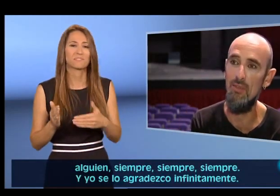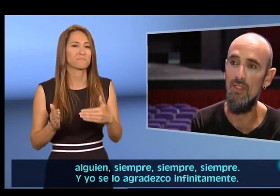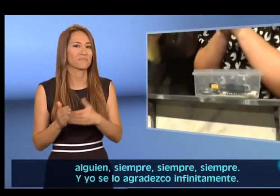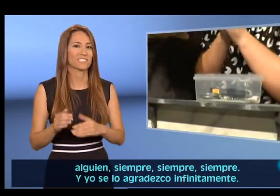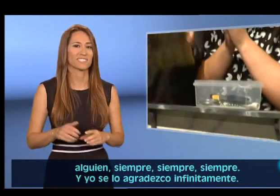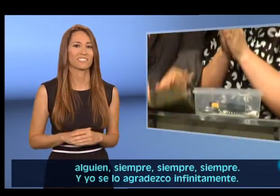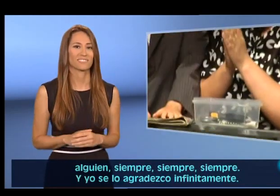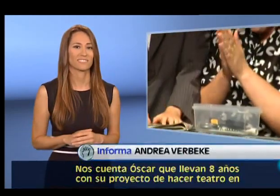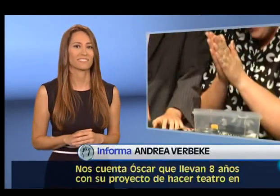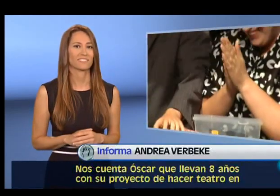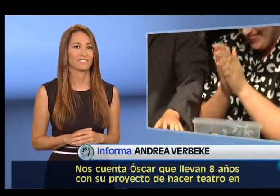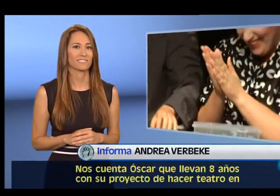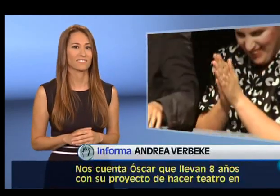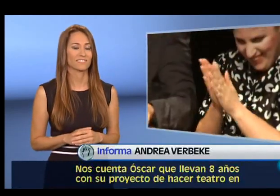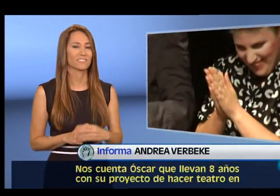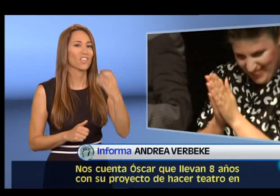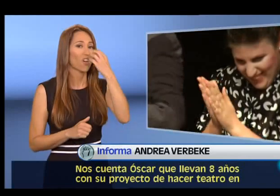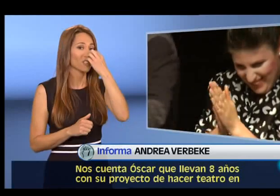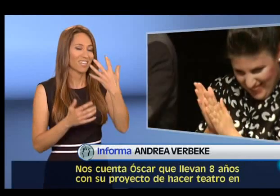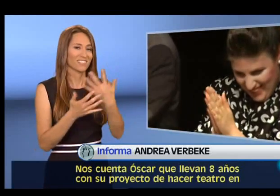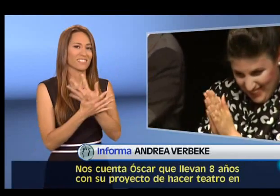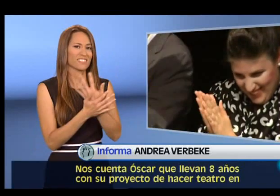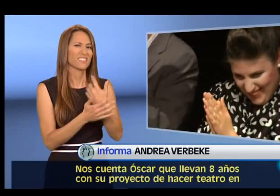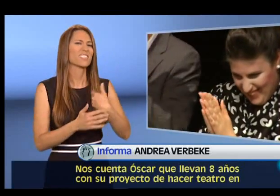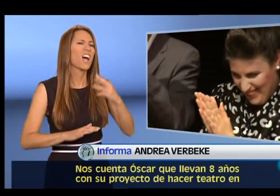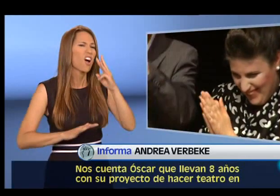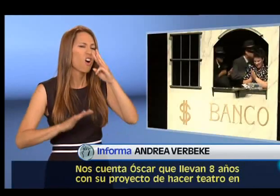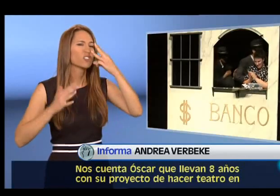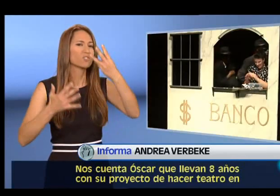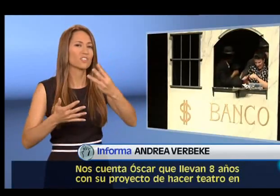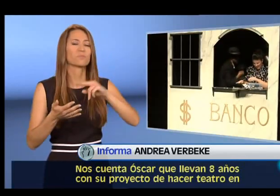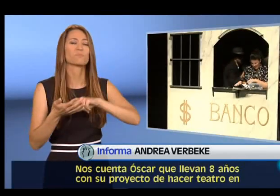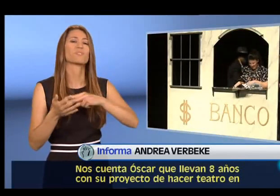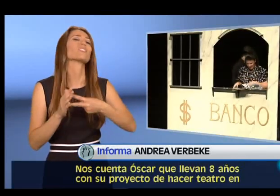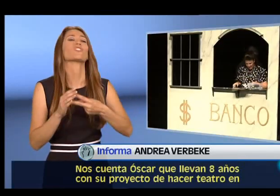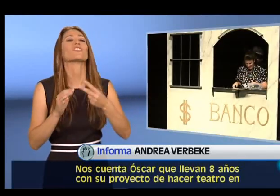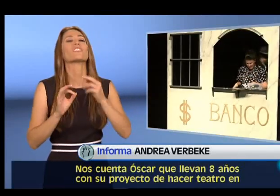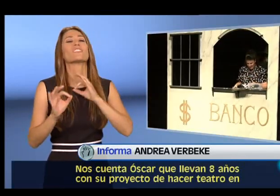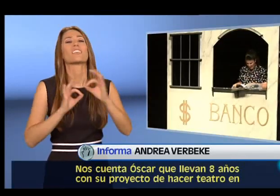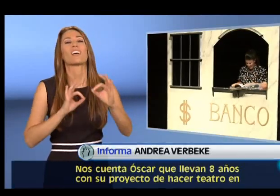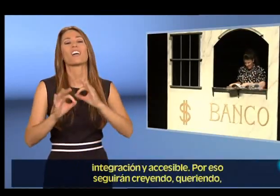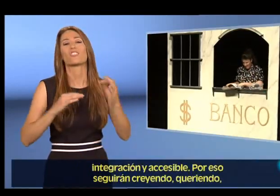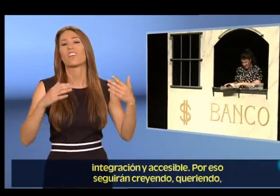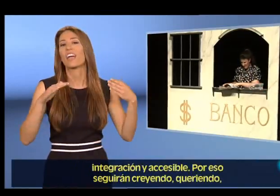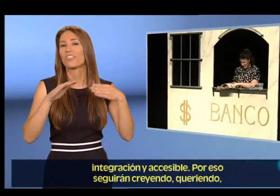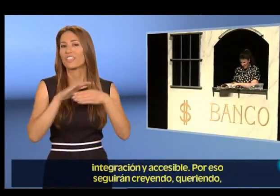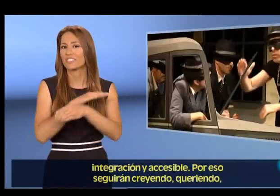infinitamente. Nos cuenta Óscar que llevan 8 años con su proyecto de hacer teatro en integración y